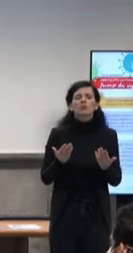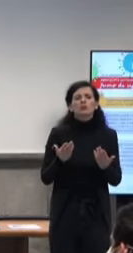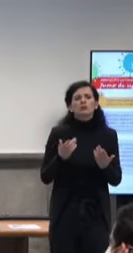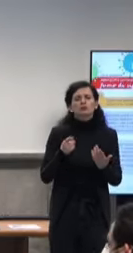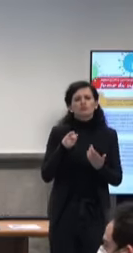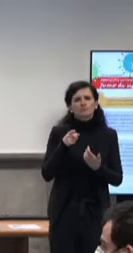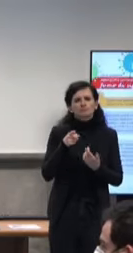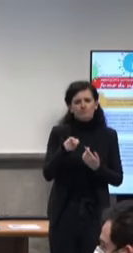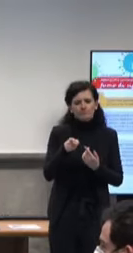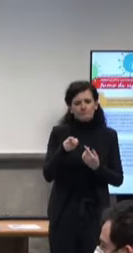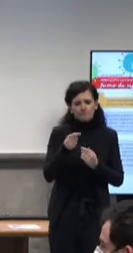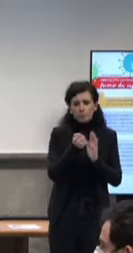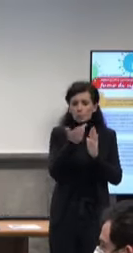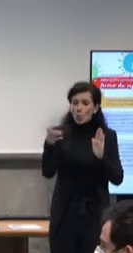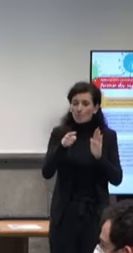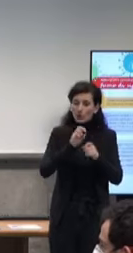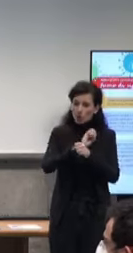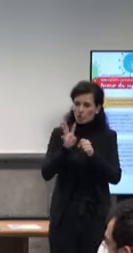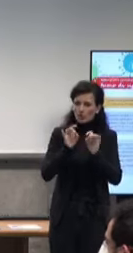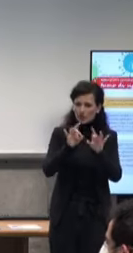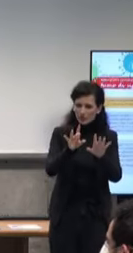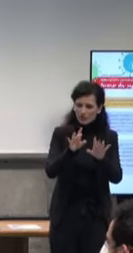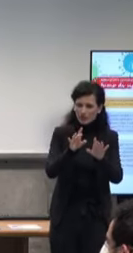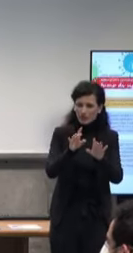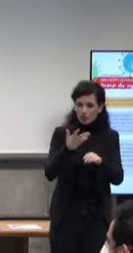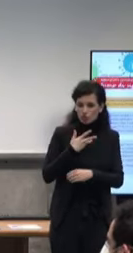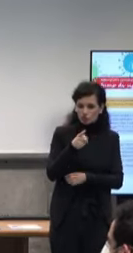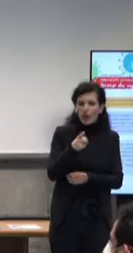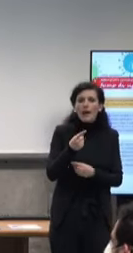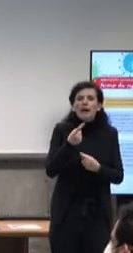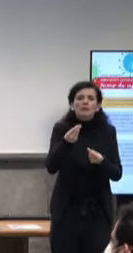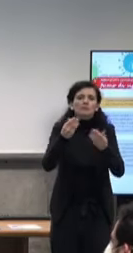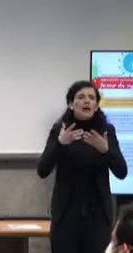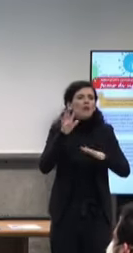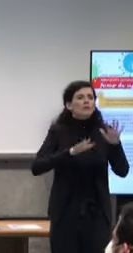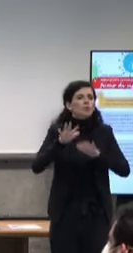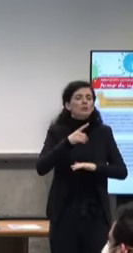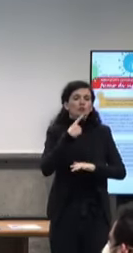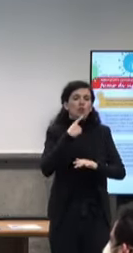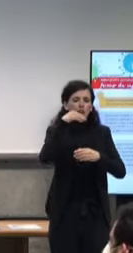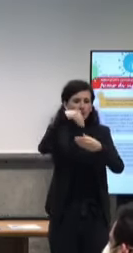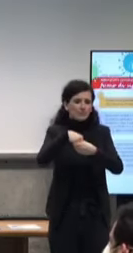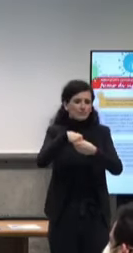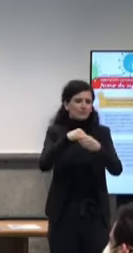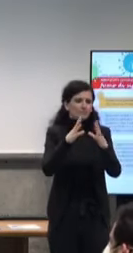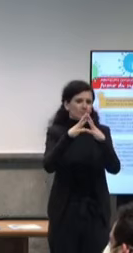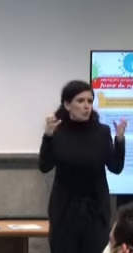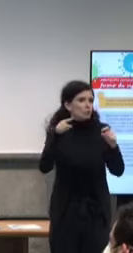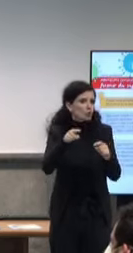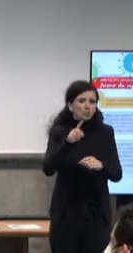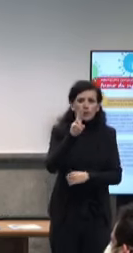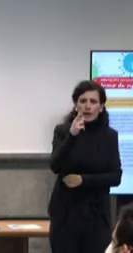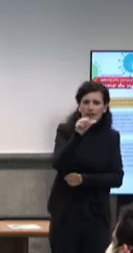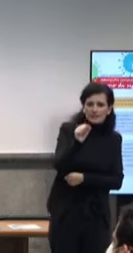in realtà il numero di positivi sono quelli che ci hanno riferito le strutture e quindi data le strutture che abbiamo presentato